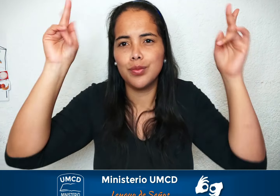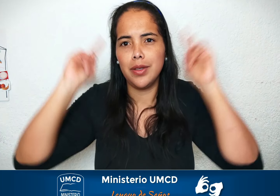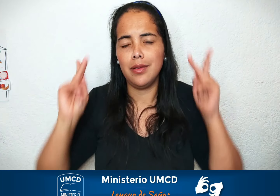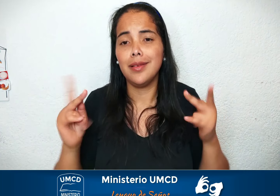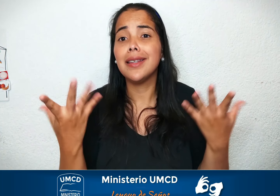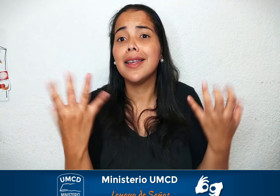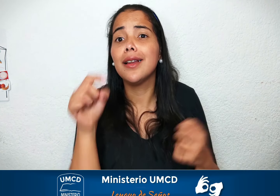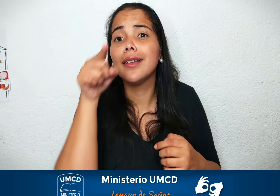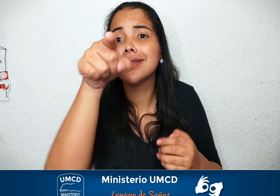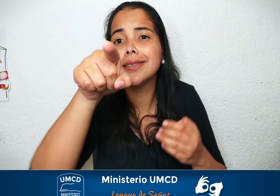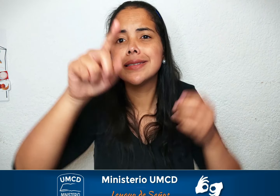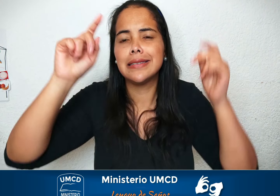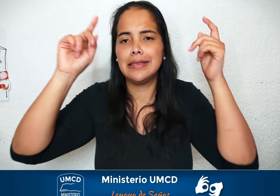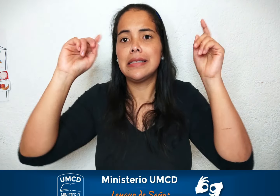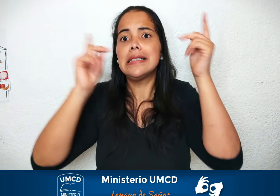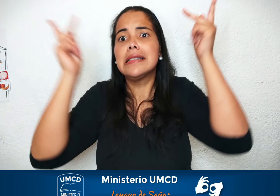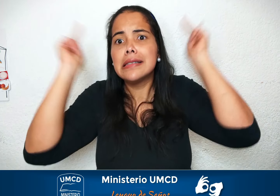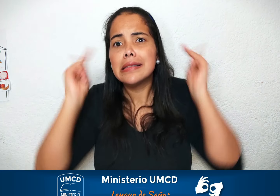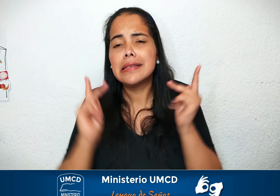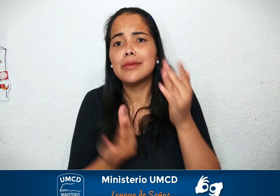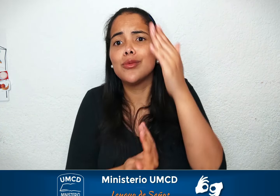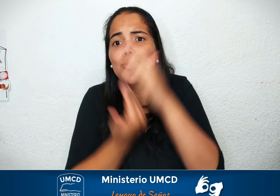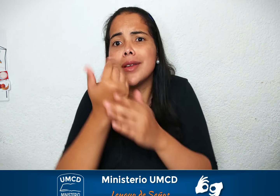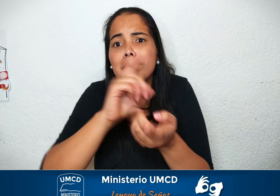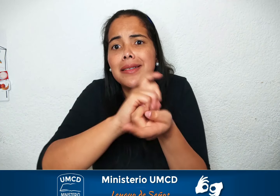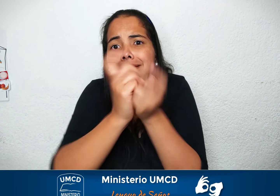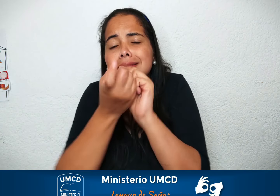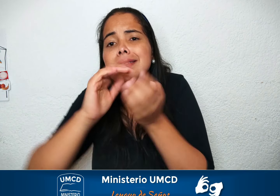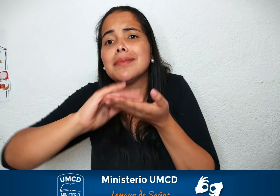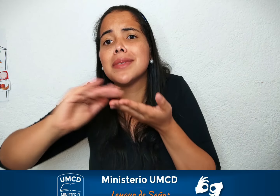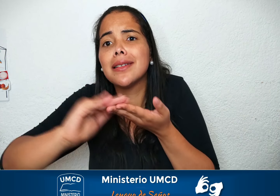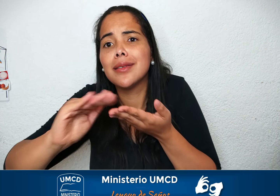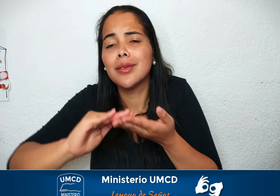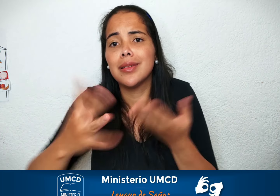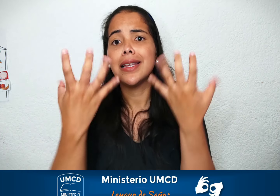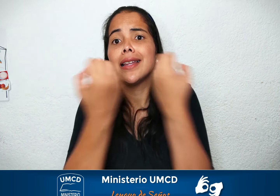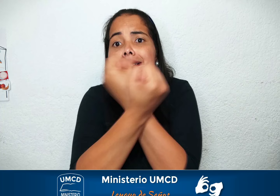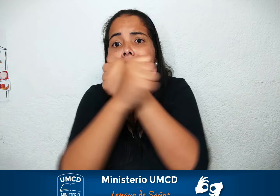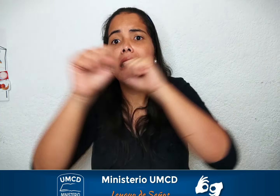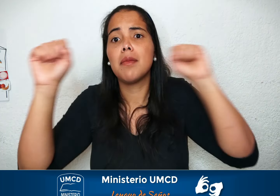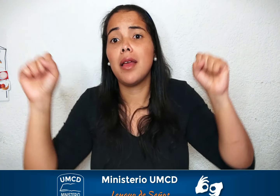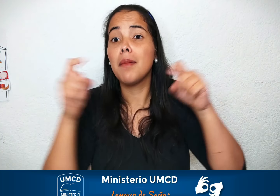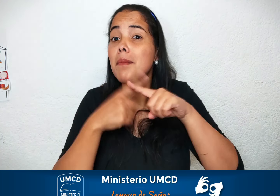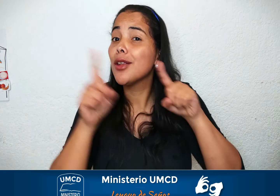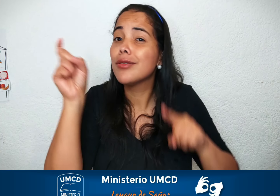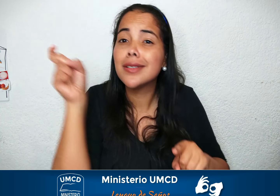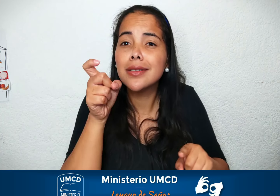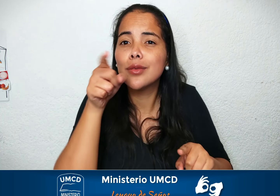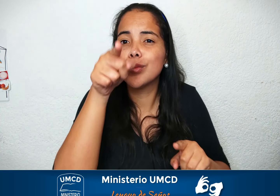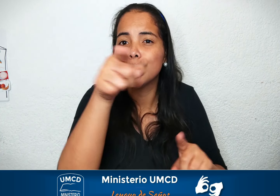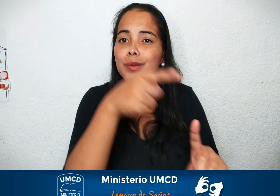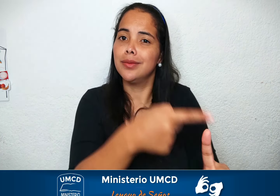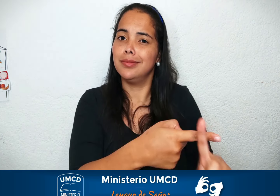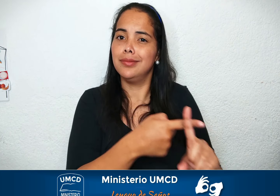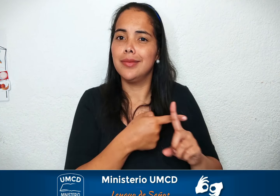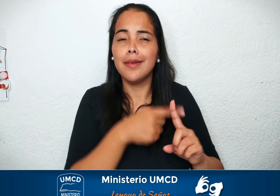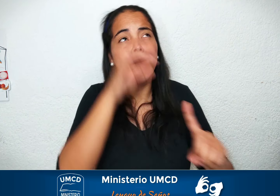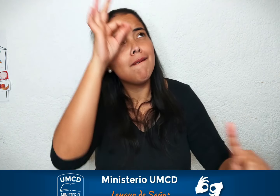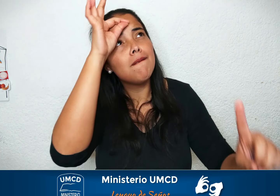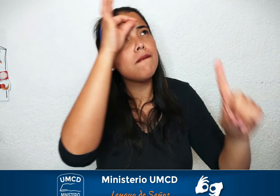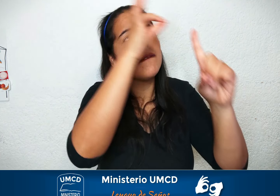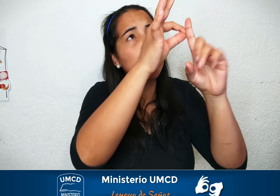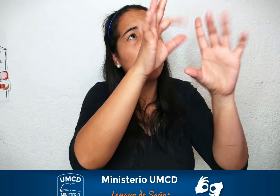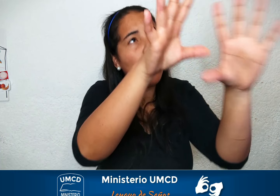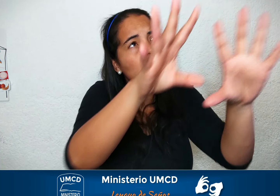Él quiere salvarle. Él quiere darle vida eterna. Y lo único que tiene que hacer es recibir por fe